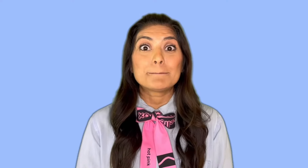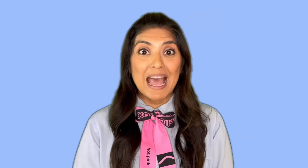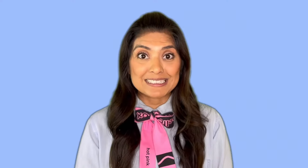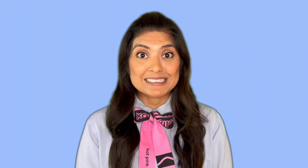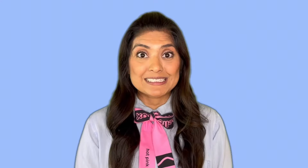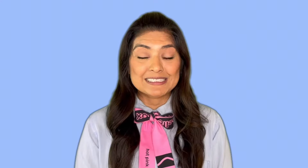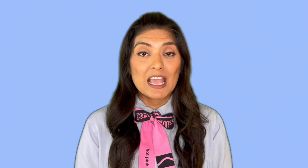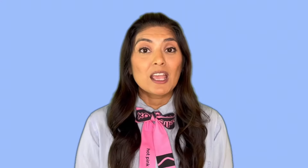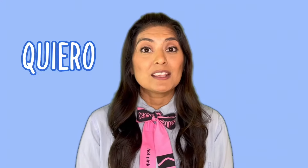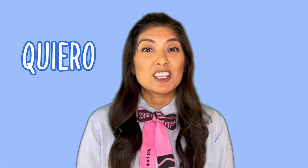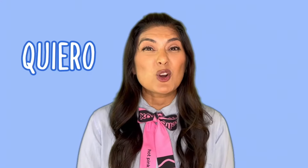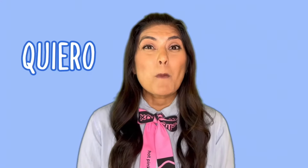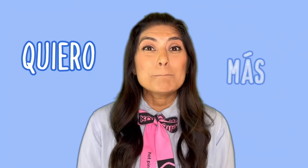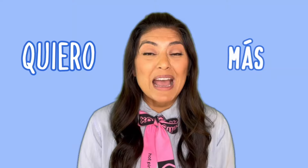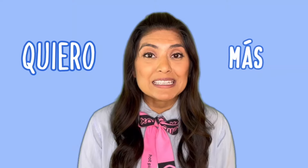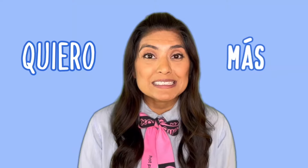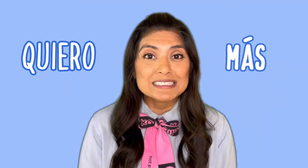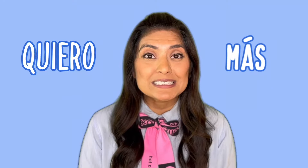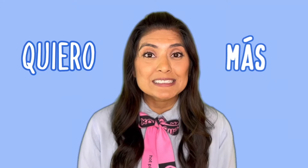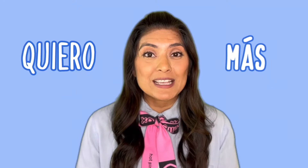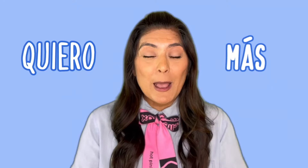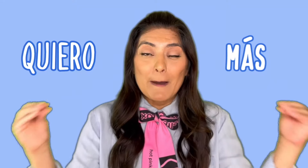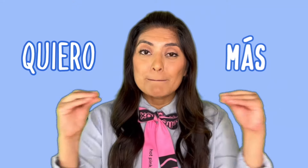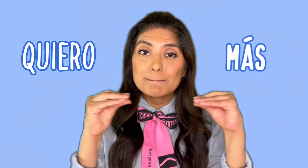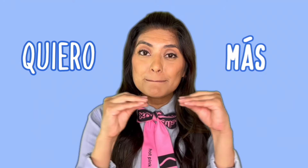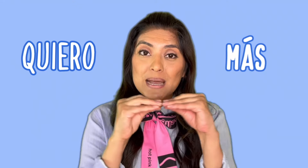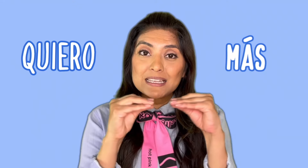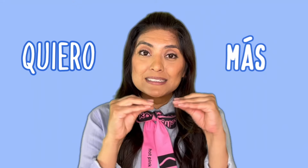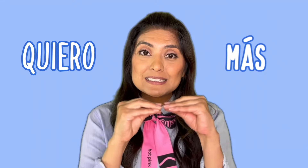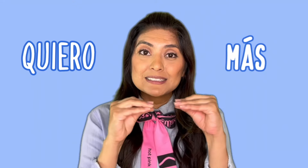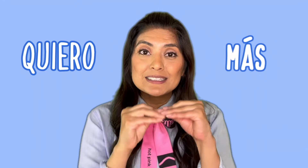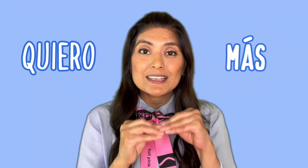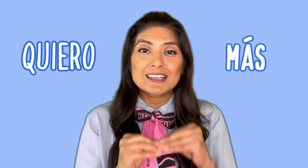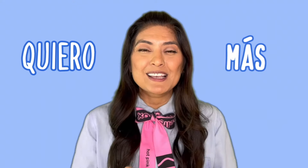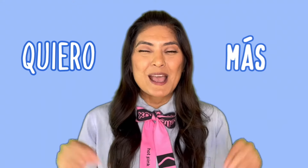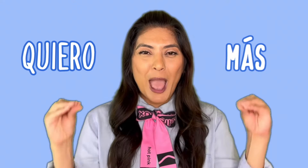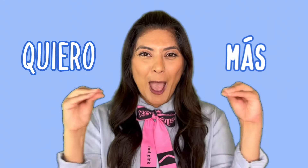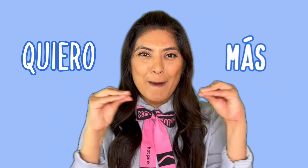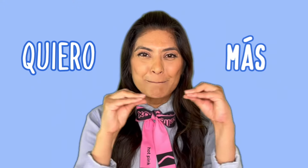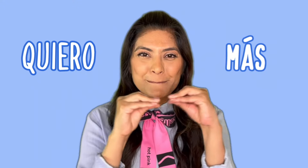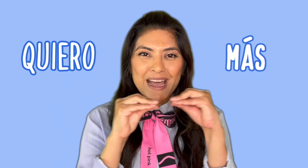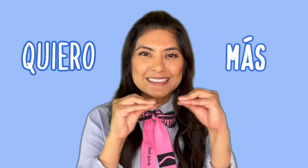Más. Quiero más. Más. Más.